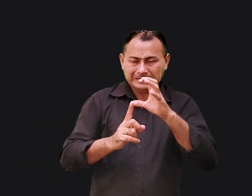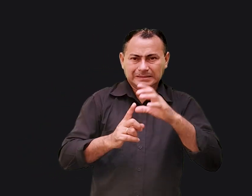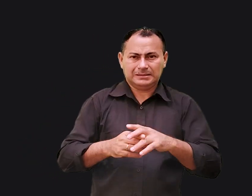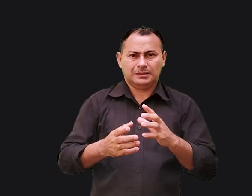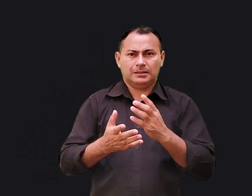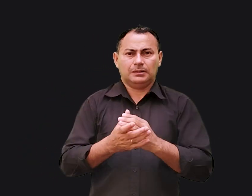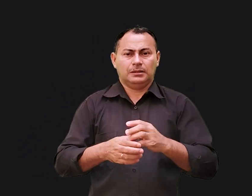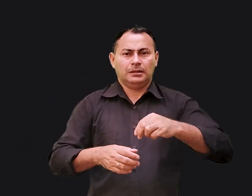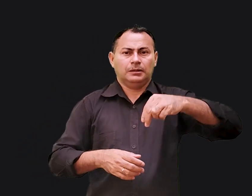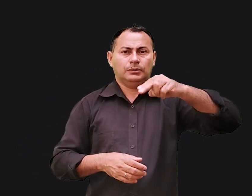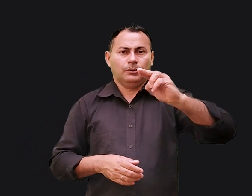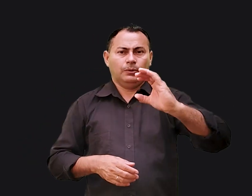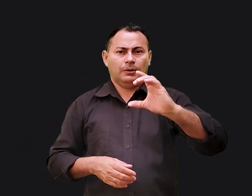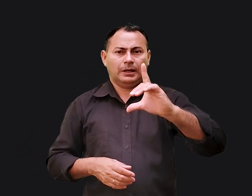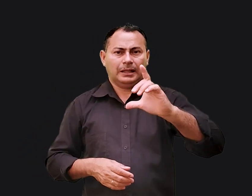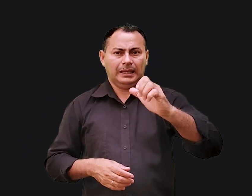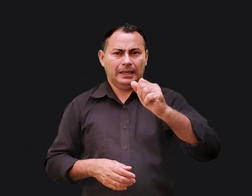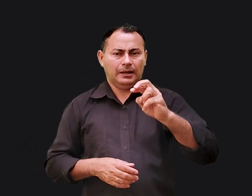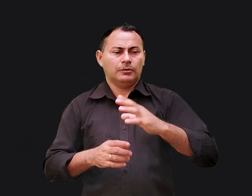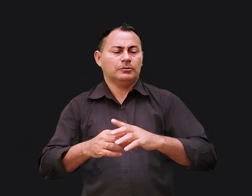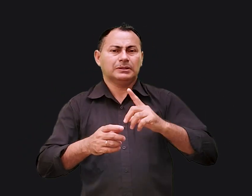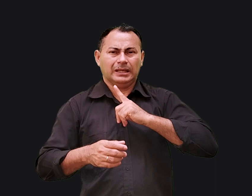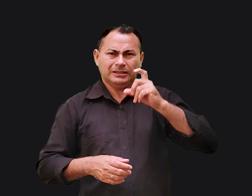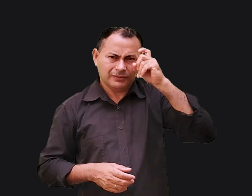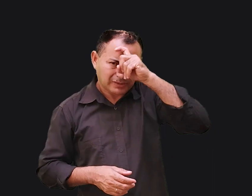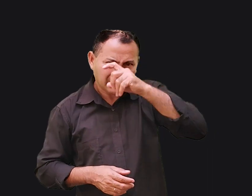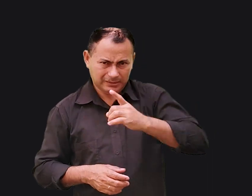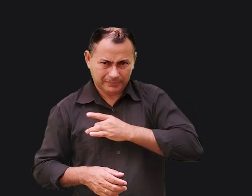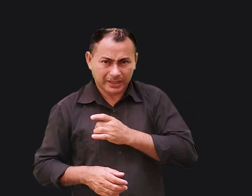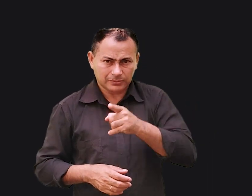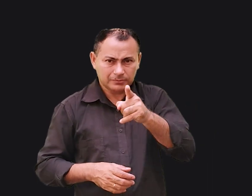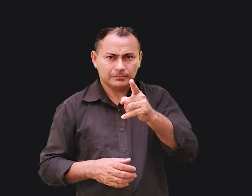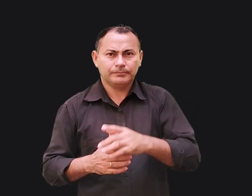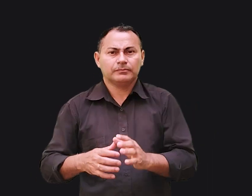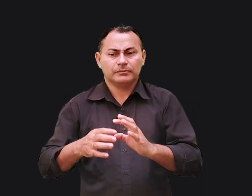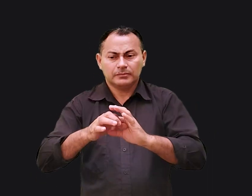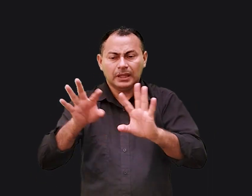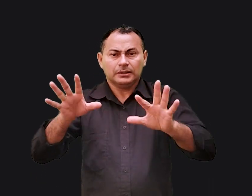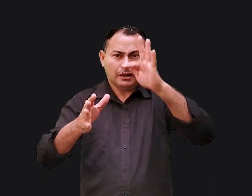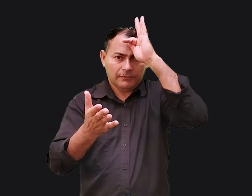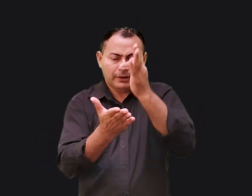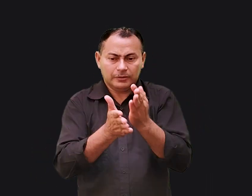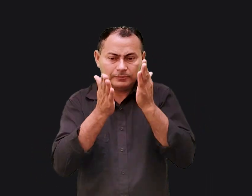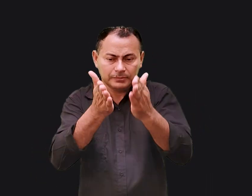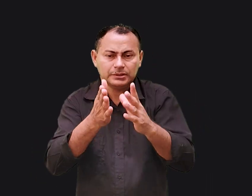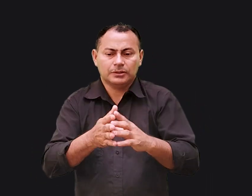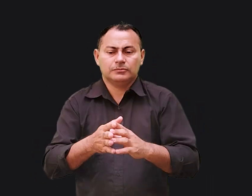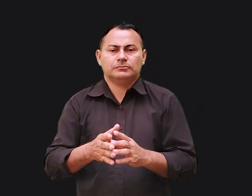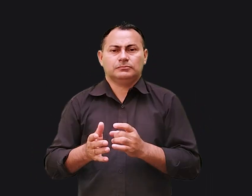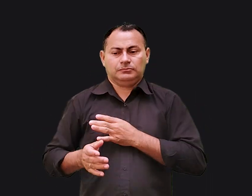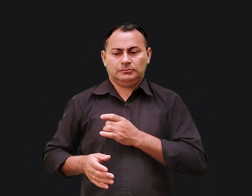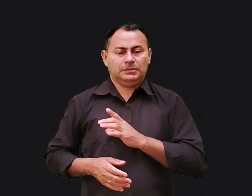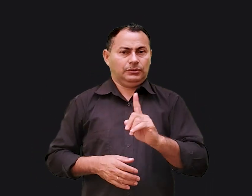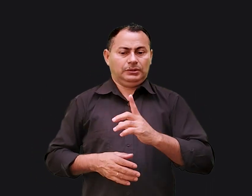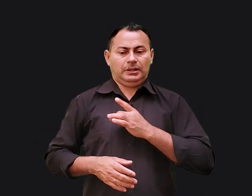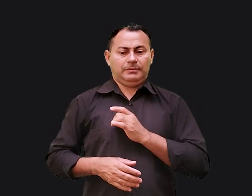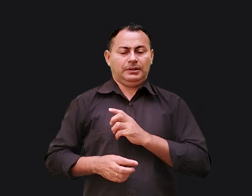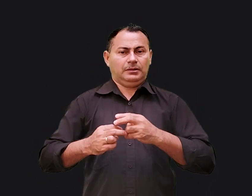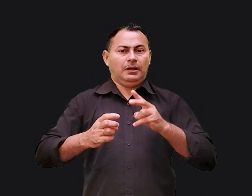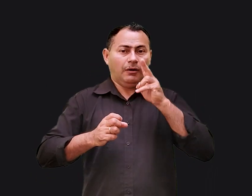guerra termonuclear ou de passar dificuldades? Deixe que sua fé focalize seus temores e não tenha medo dessas